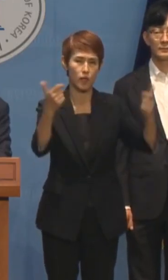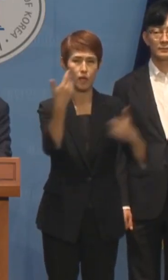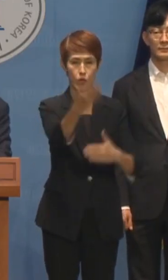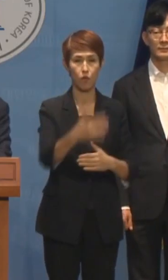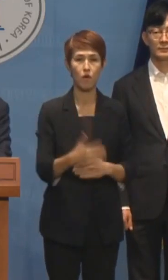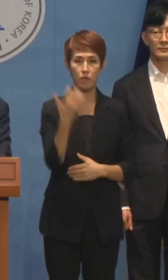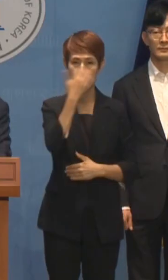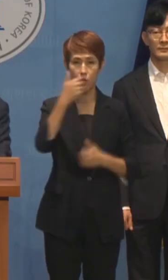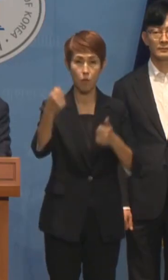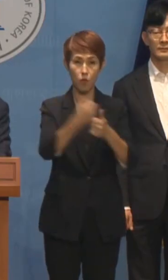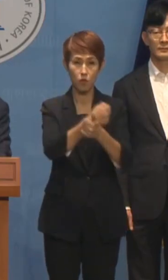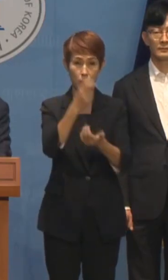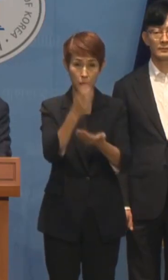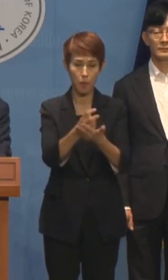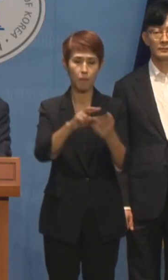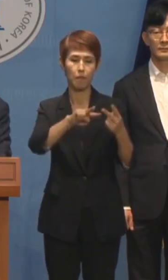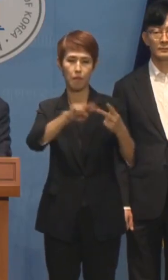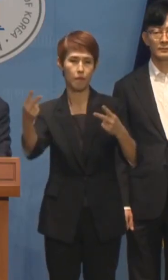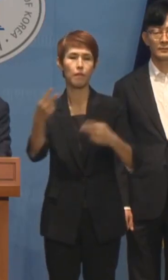개정을 추진하겠습니다.